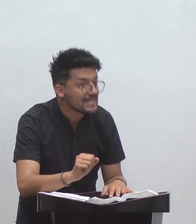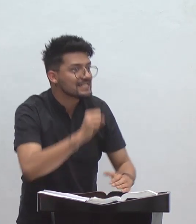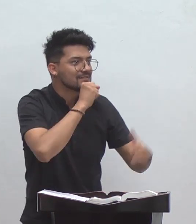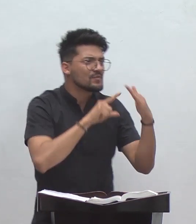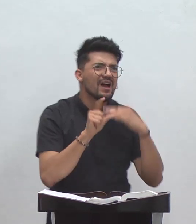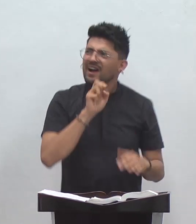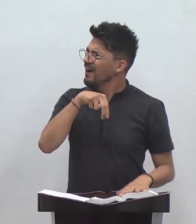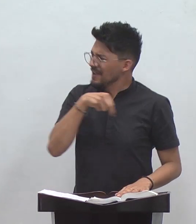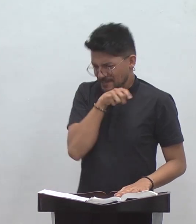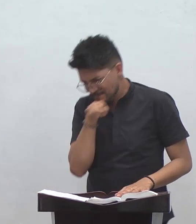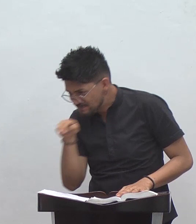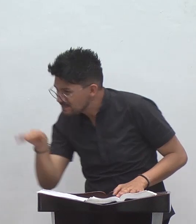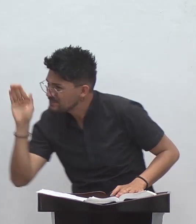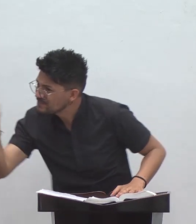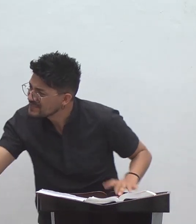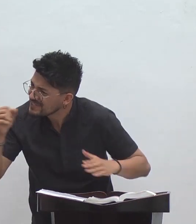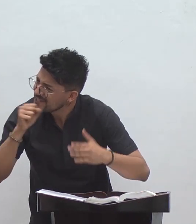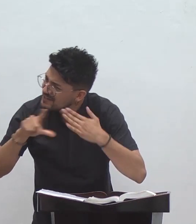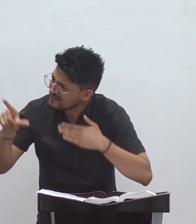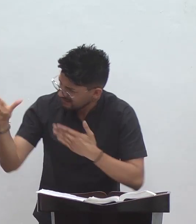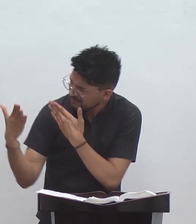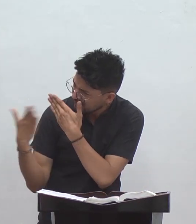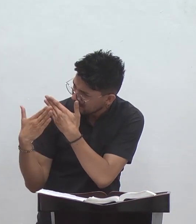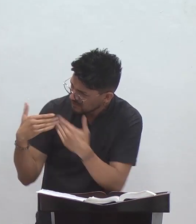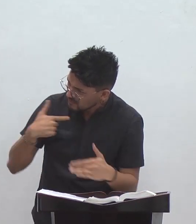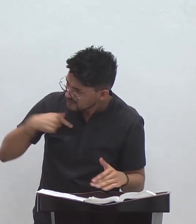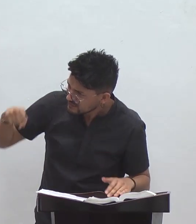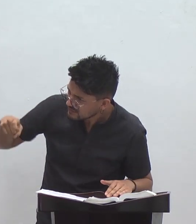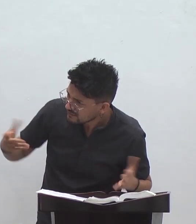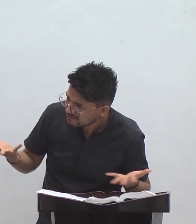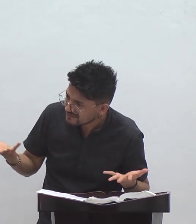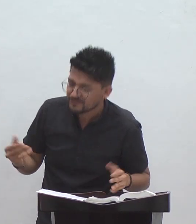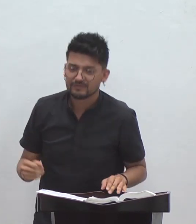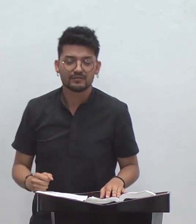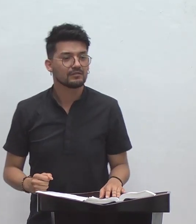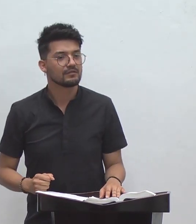Samuel. Samuel vuelve y se levanta y busca a Elí. Elí, ¿me estás llamando? ¿Me necesitas?